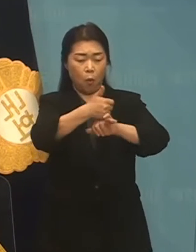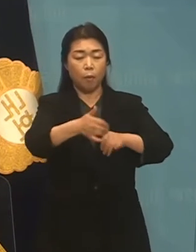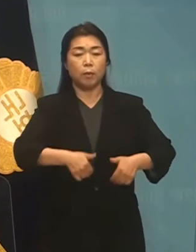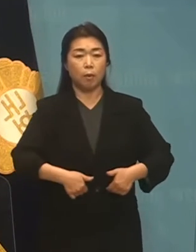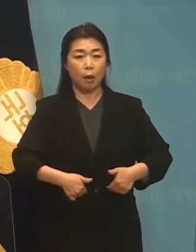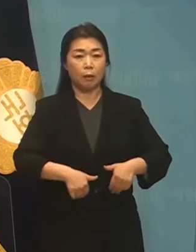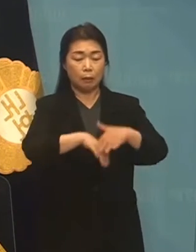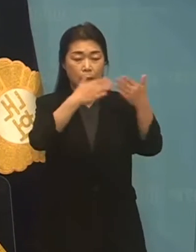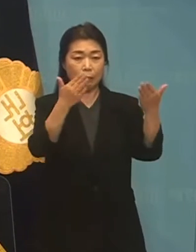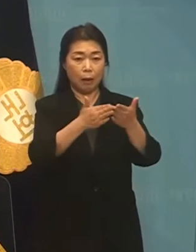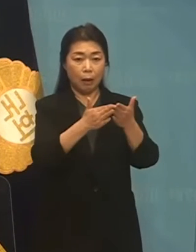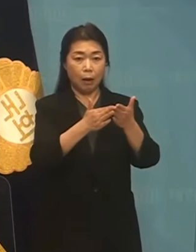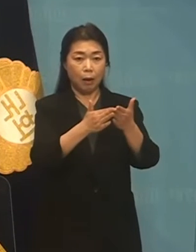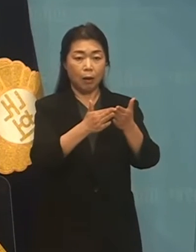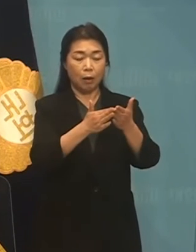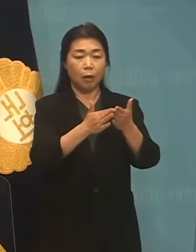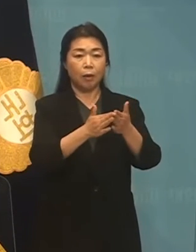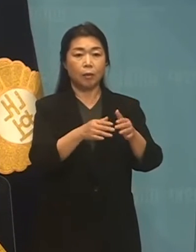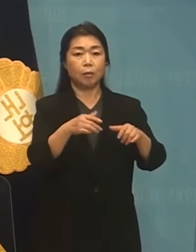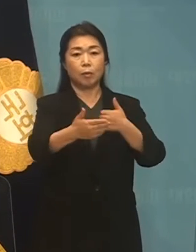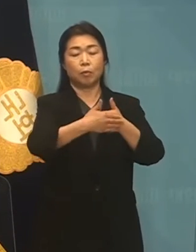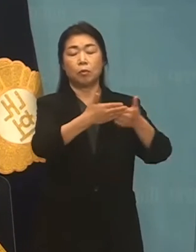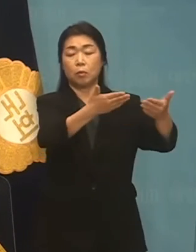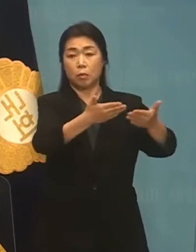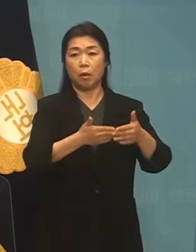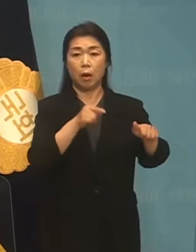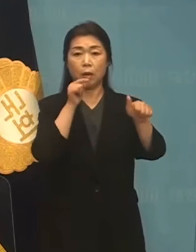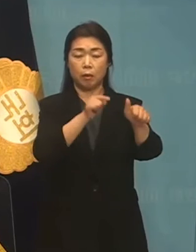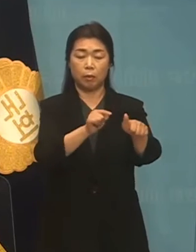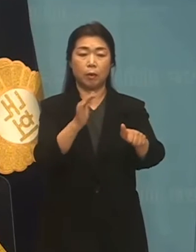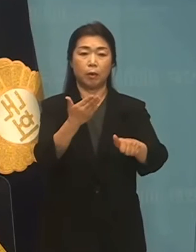수용하고 민생 국감을 위해 협조하라.